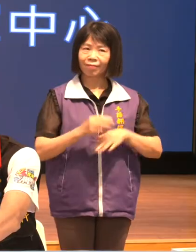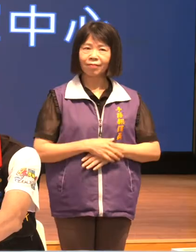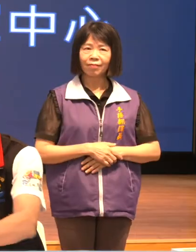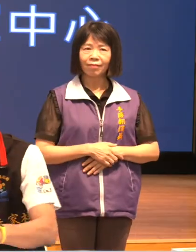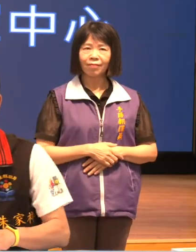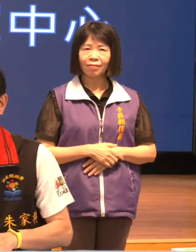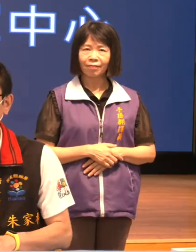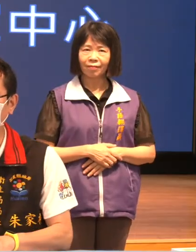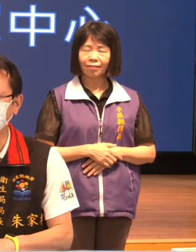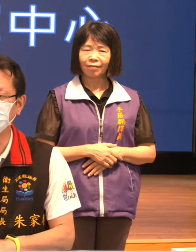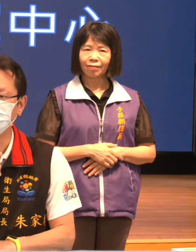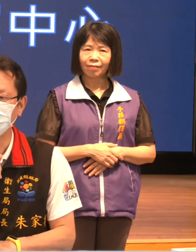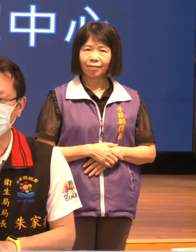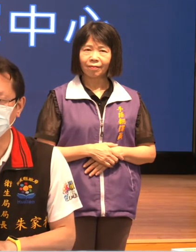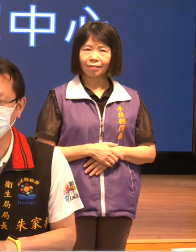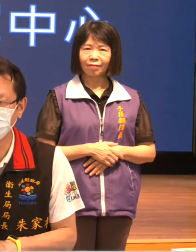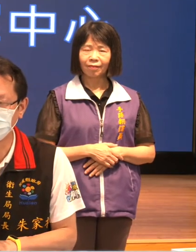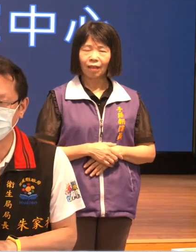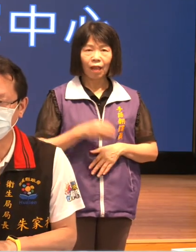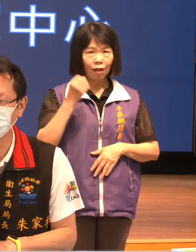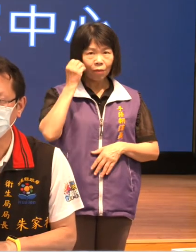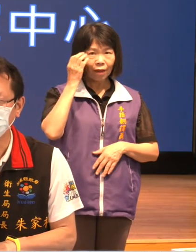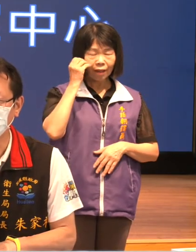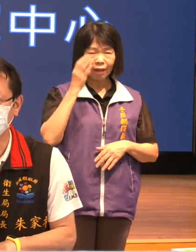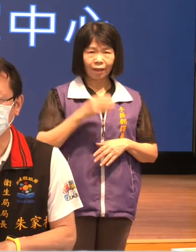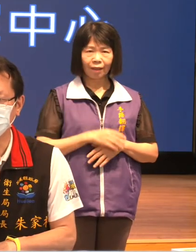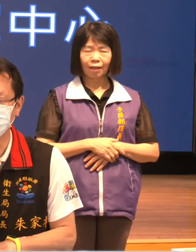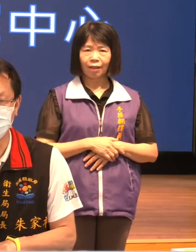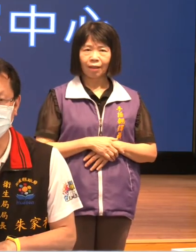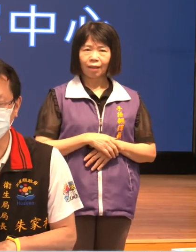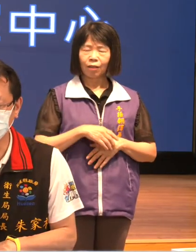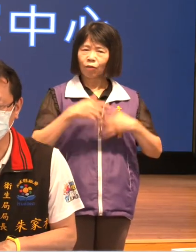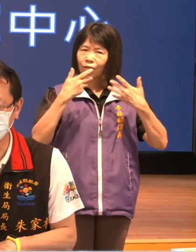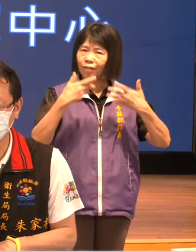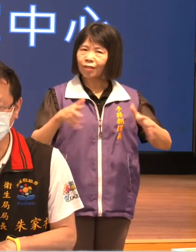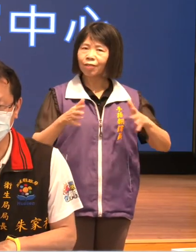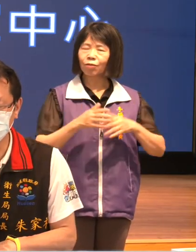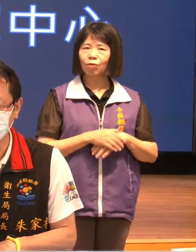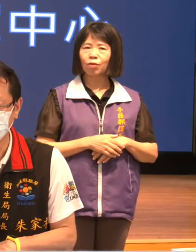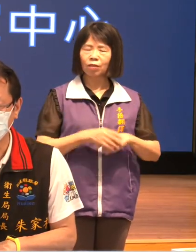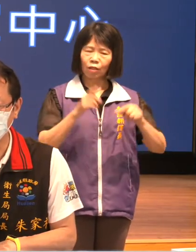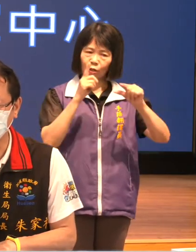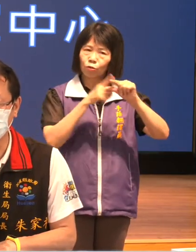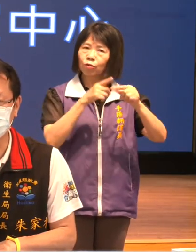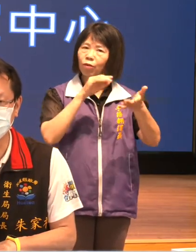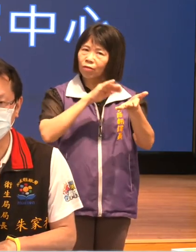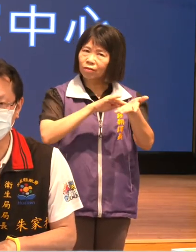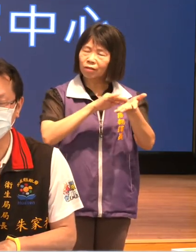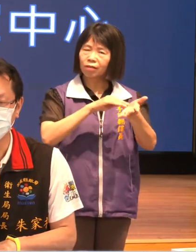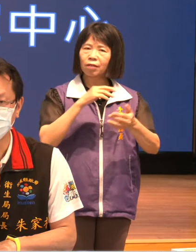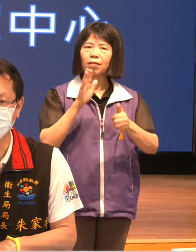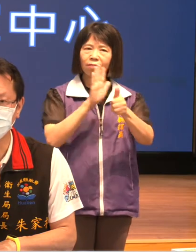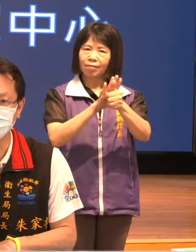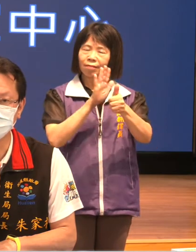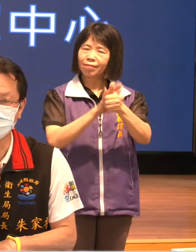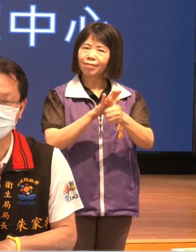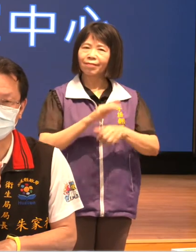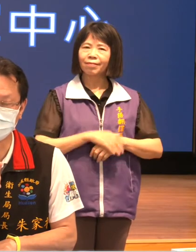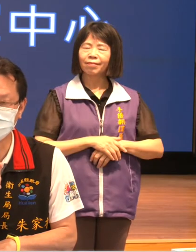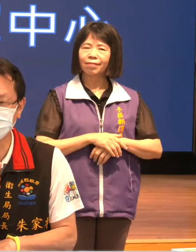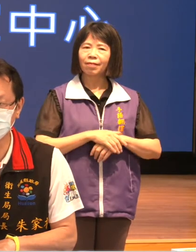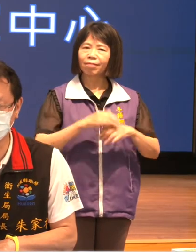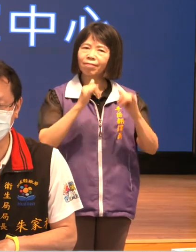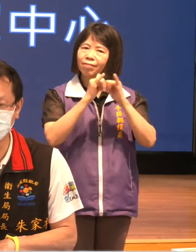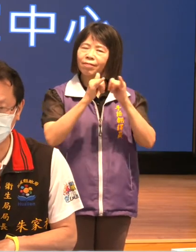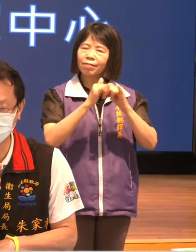那整体来讲，我们花莲的话，有非常多的中医来协助我们的